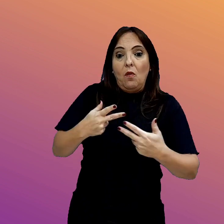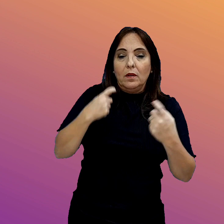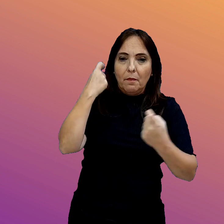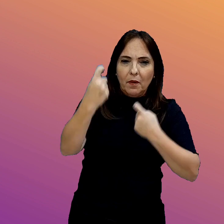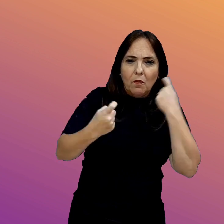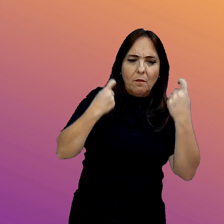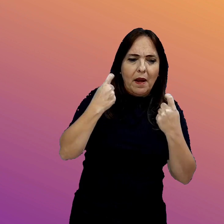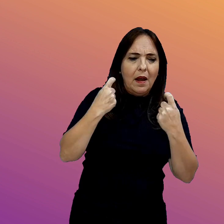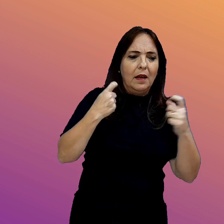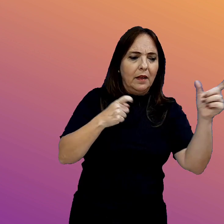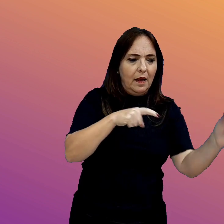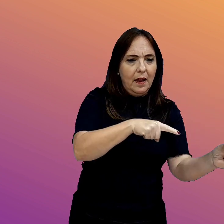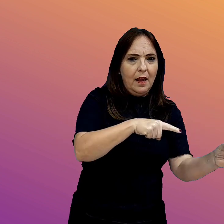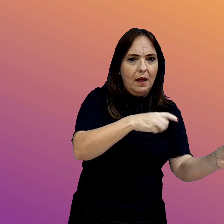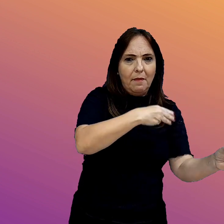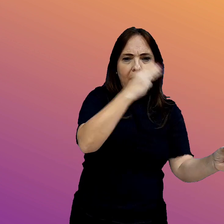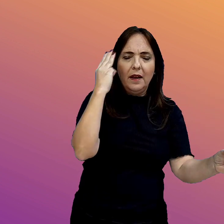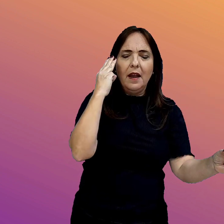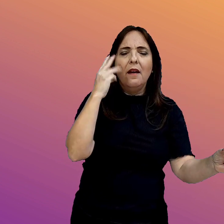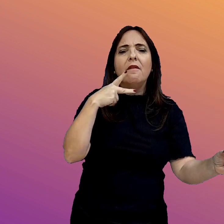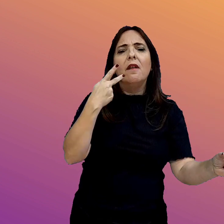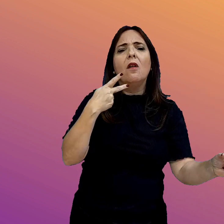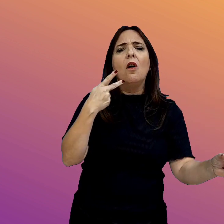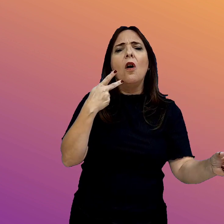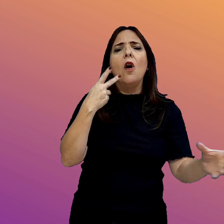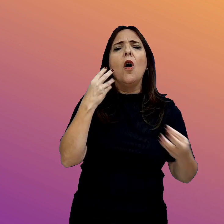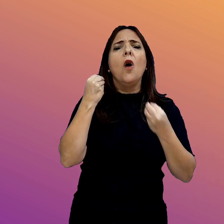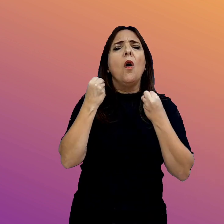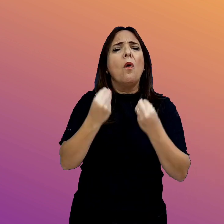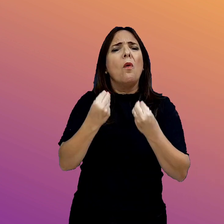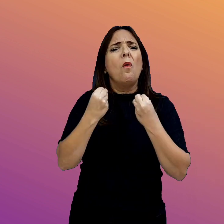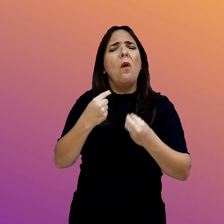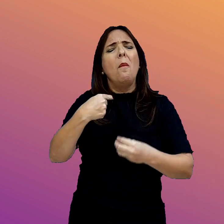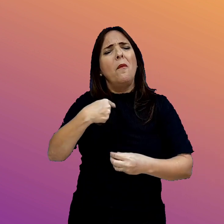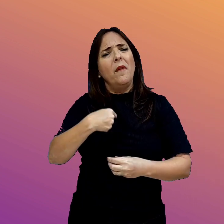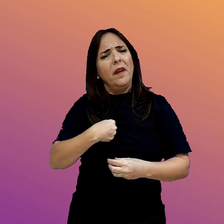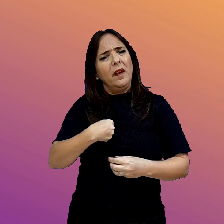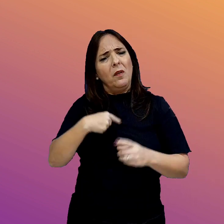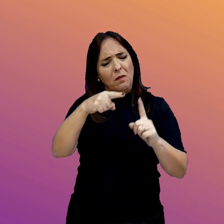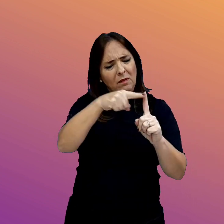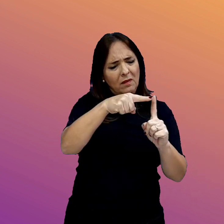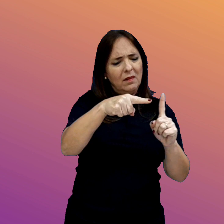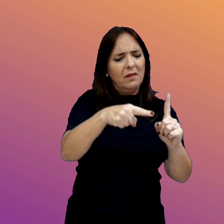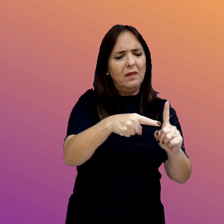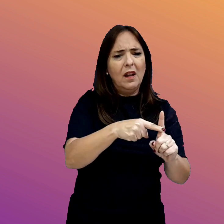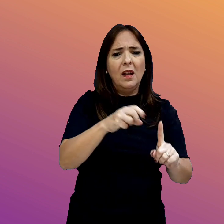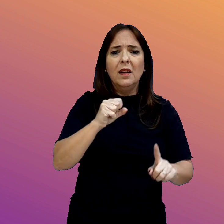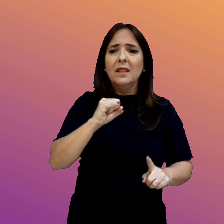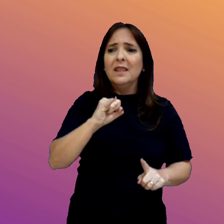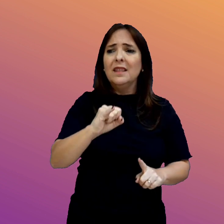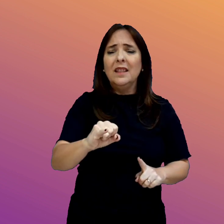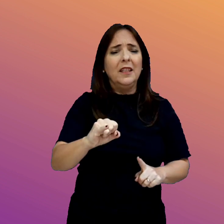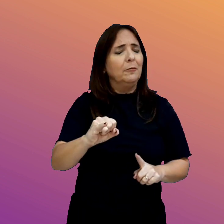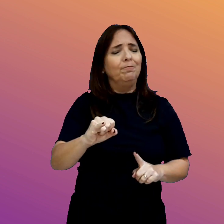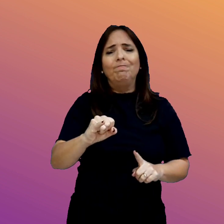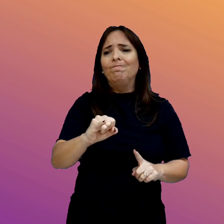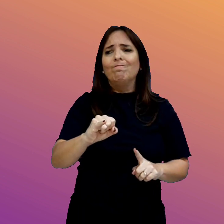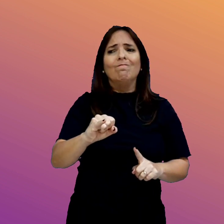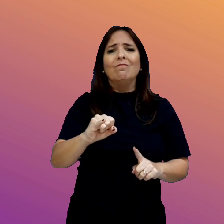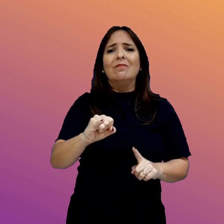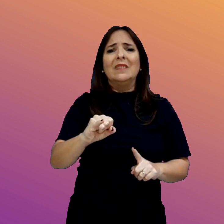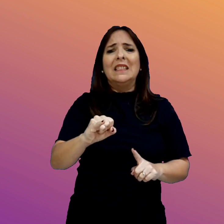disse: olha, como eu vou ter um filho se eu não conheço, não sou casada ainda, se eu não conheço um homem ainda, né? Ela só